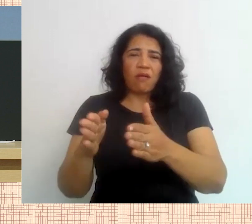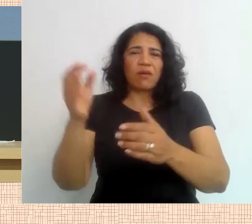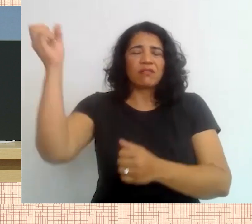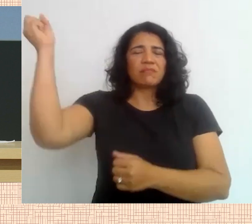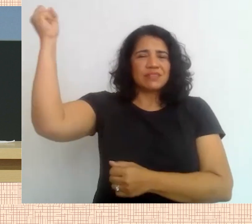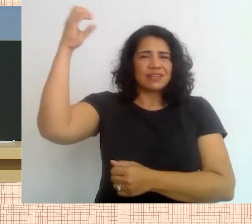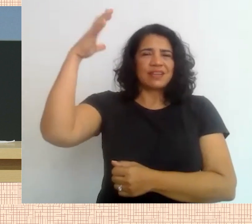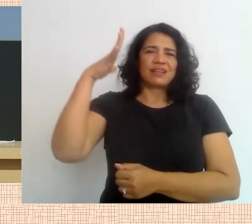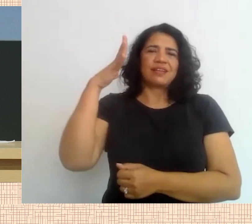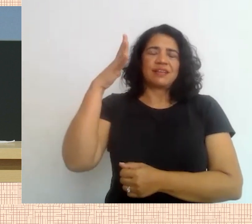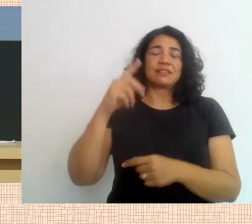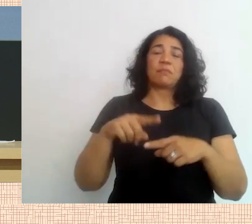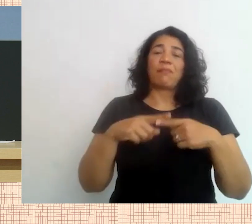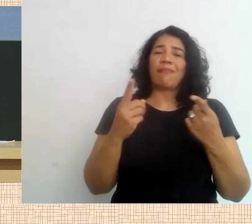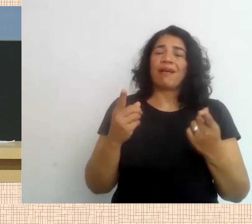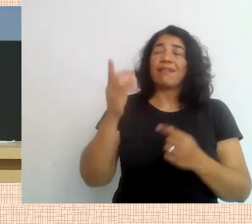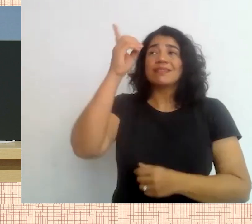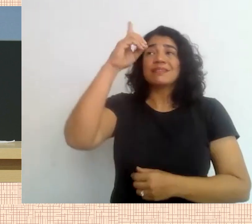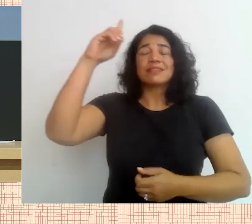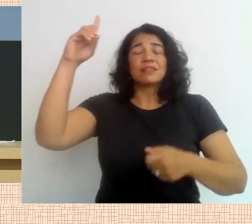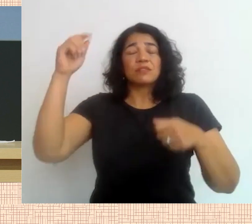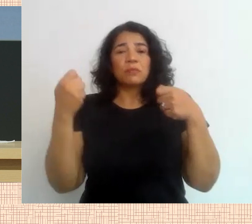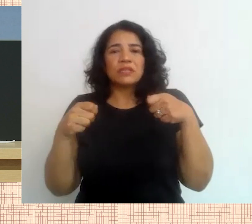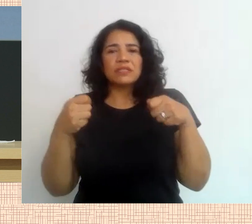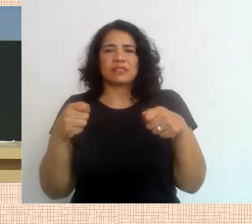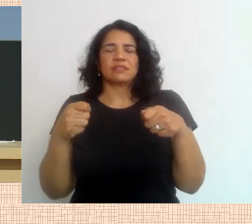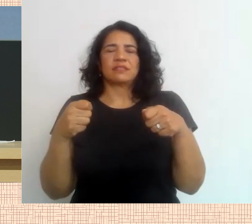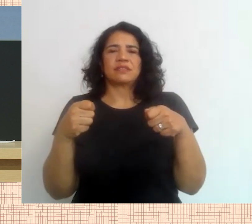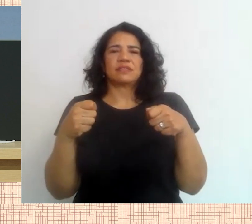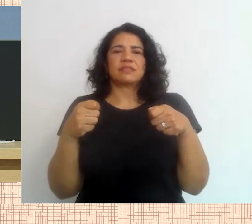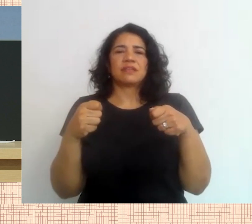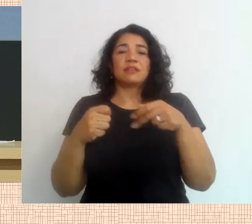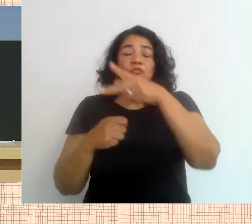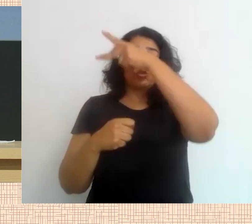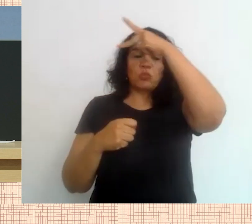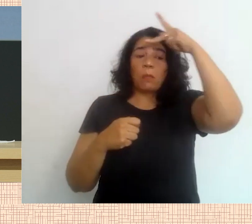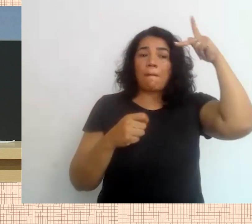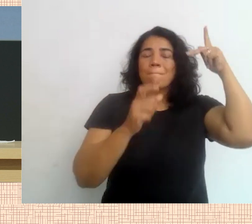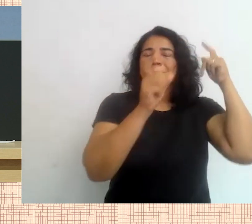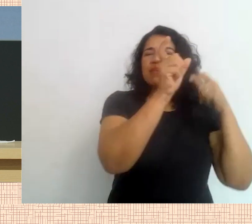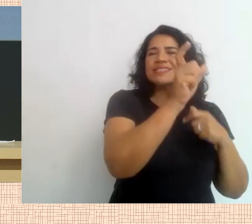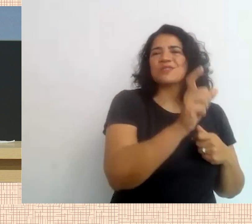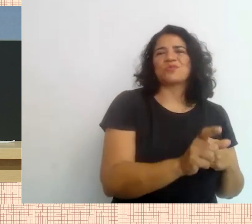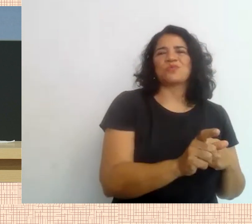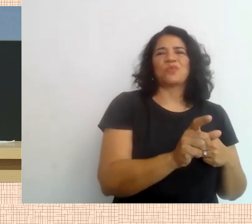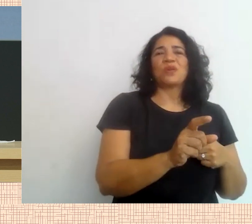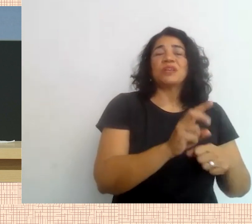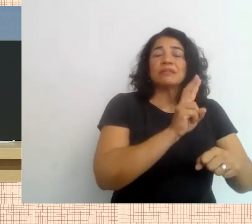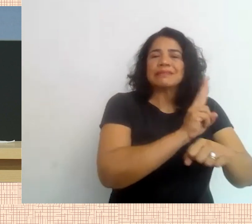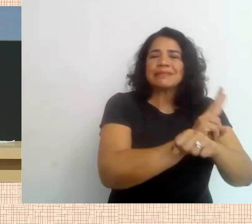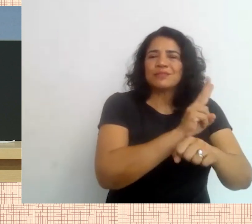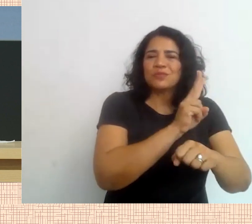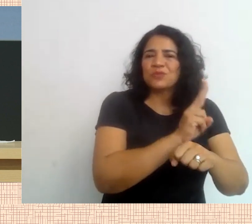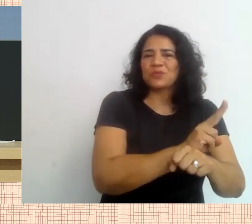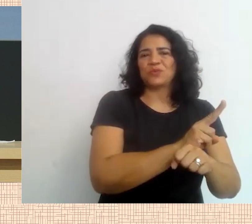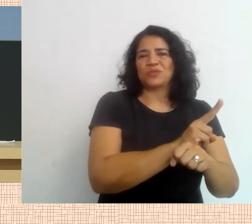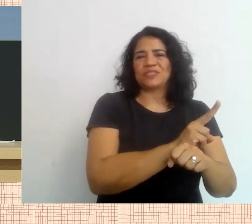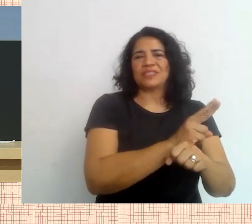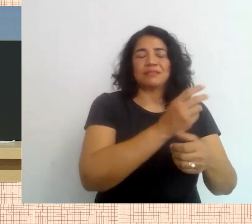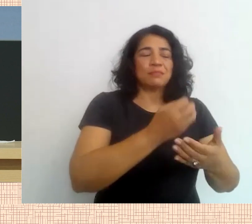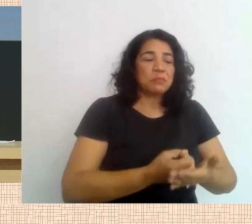necessidade da casa, ele tira a riqueza e dispensa para o povo de